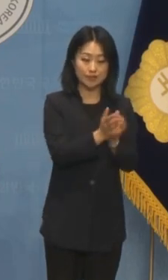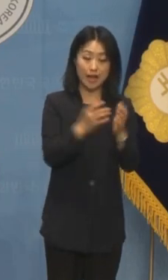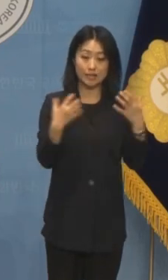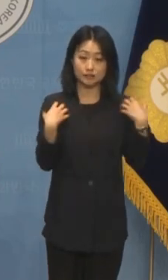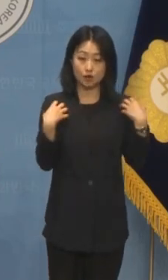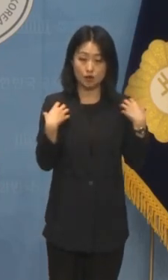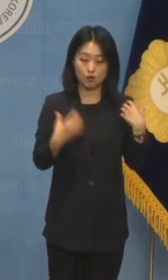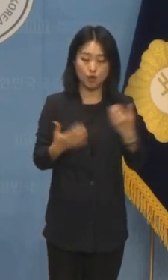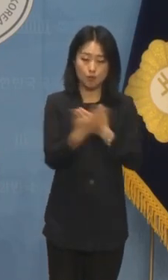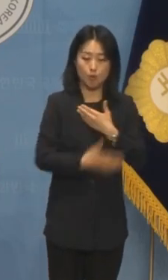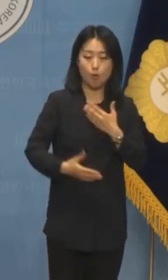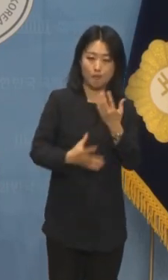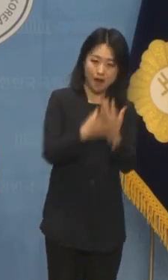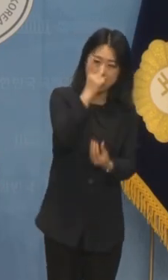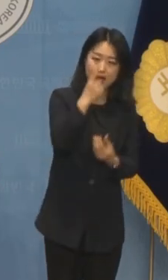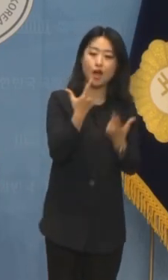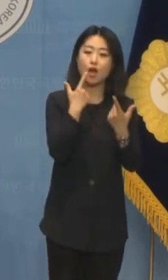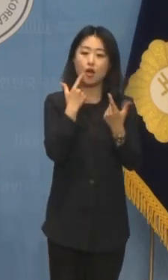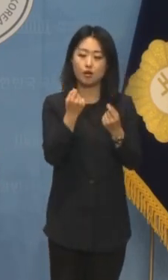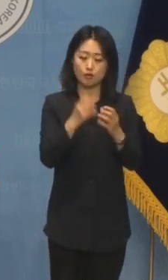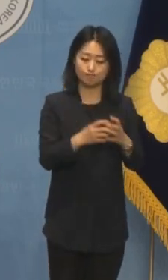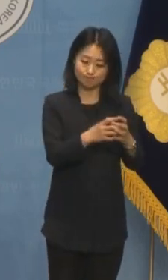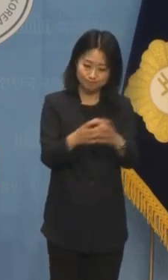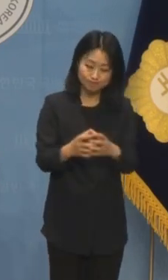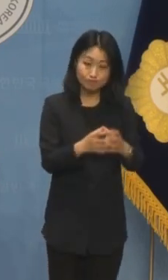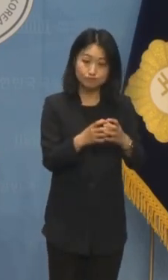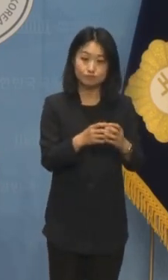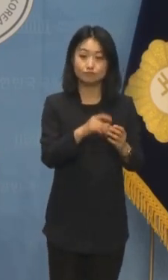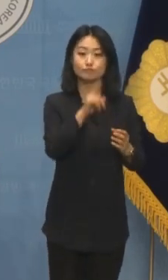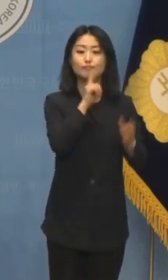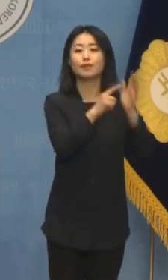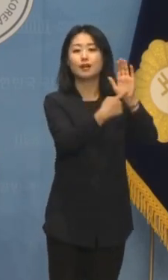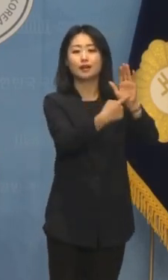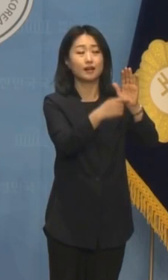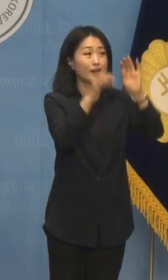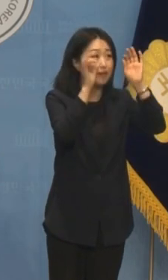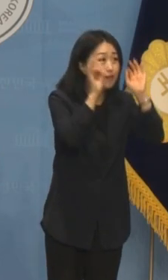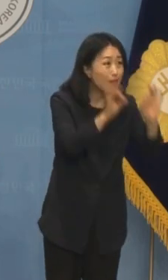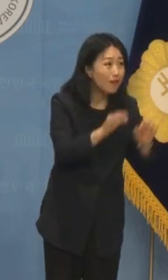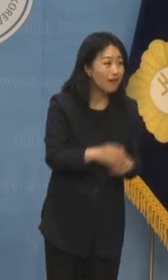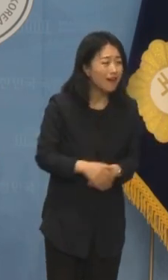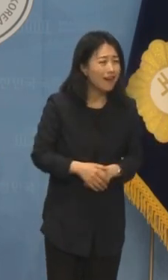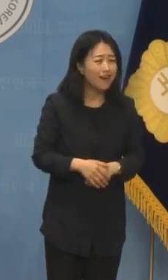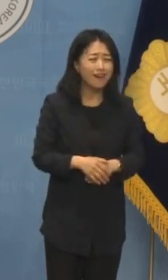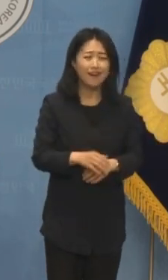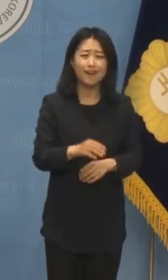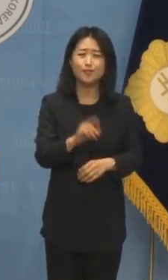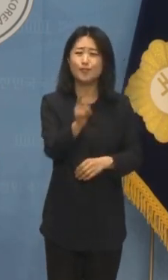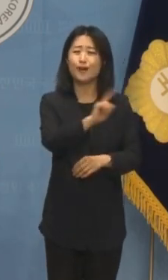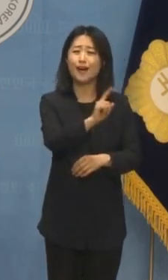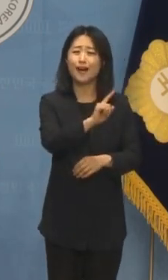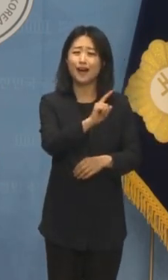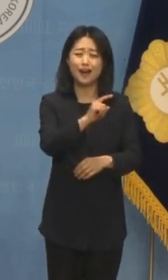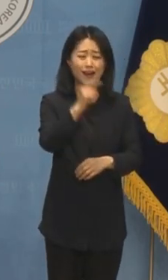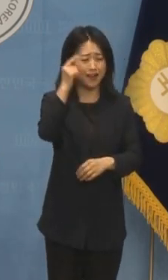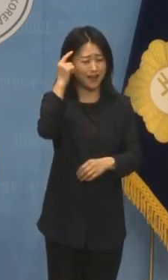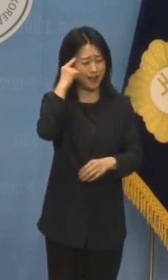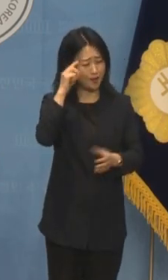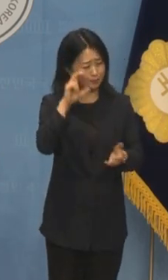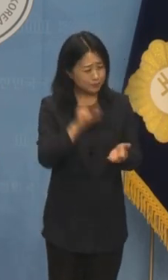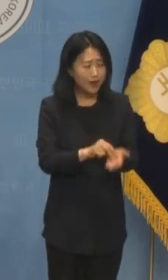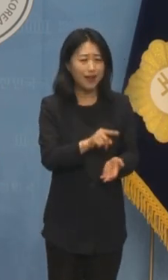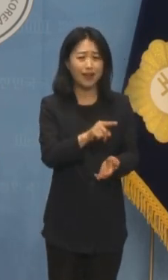운명 공동체라는 물정 모르는 소리만 했으니까요. 정부의 인식이 이러하니 제대로